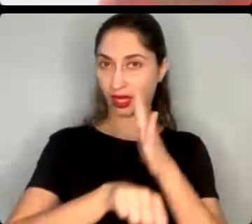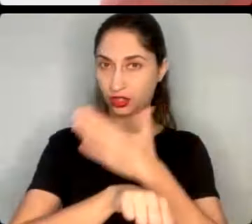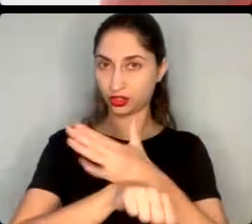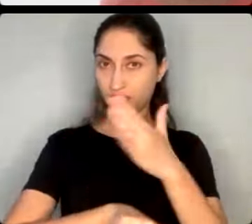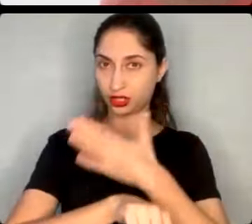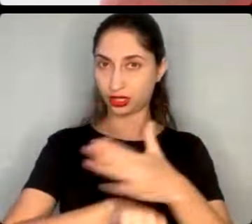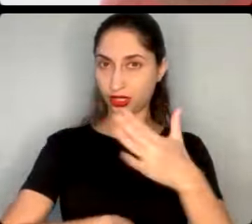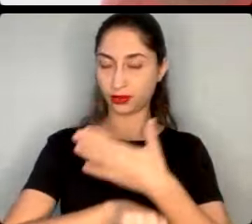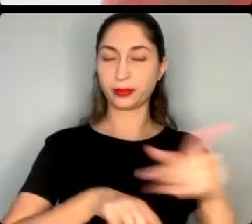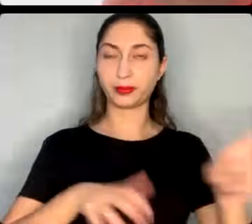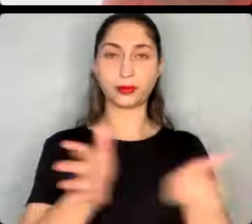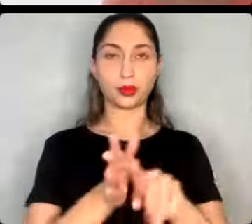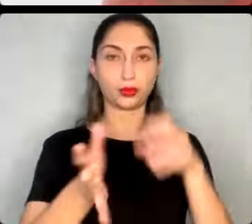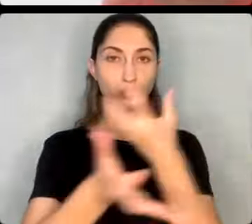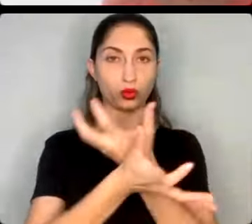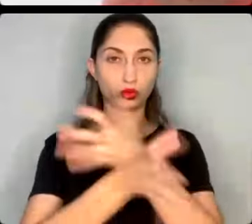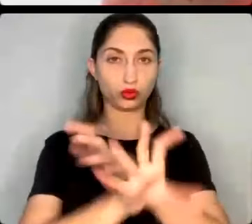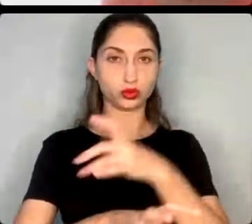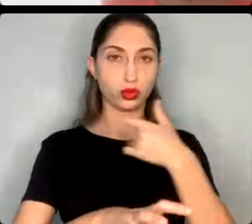já acho.